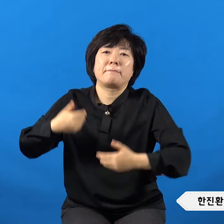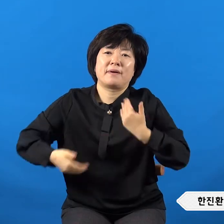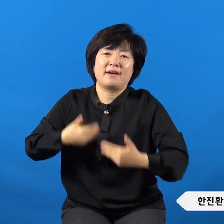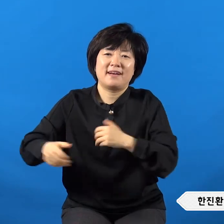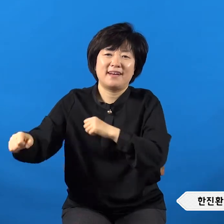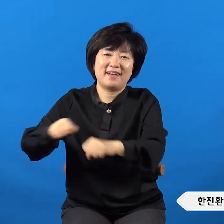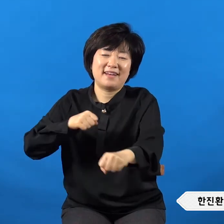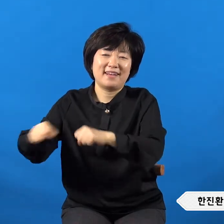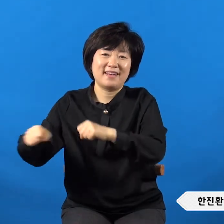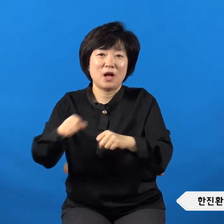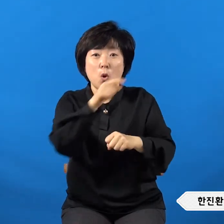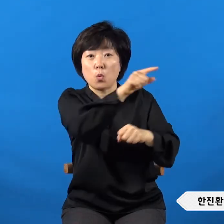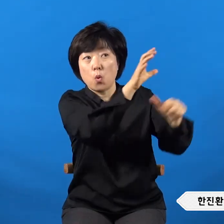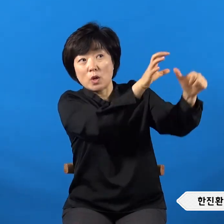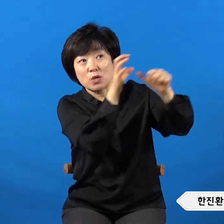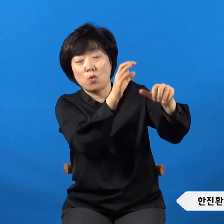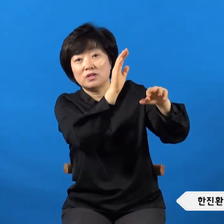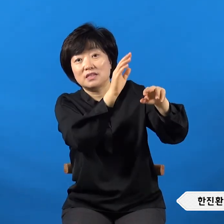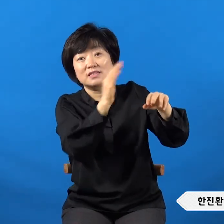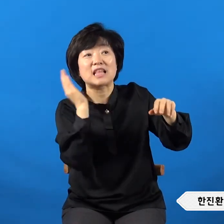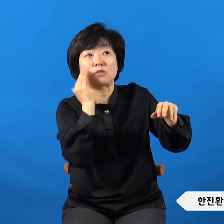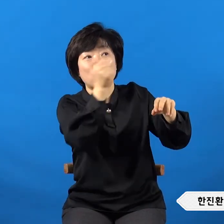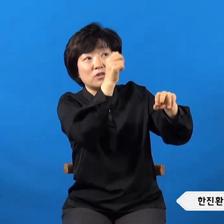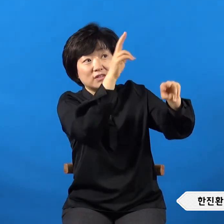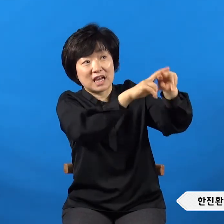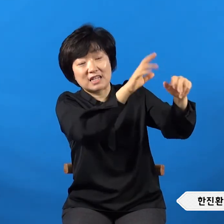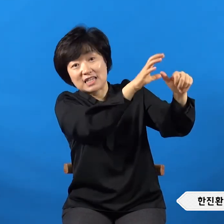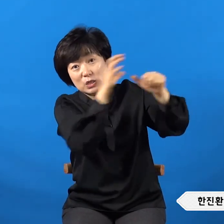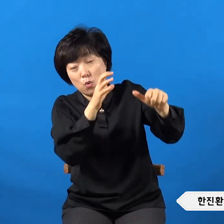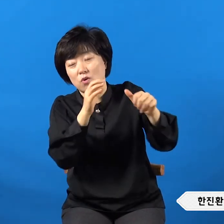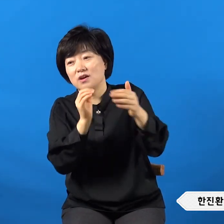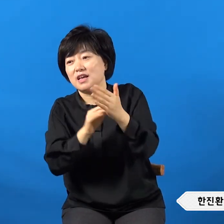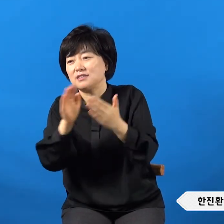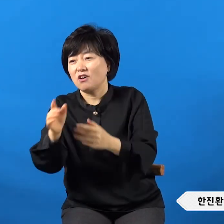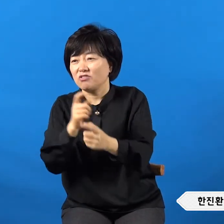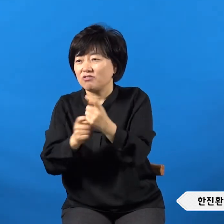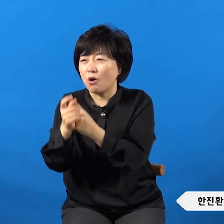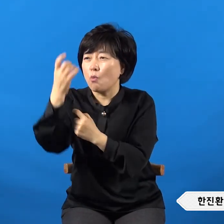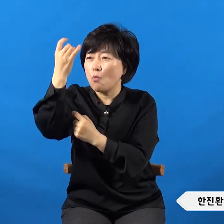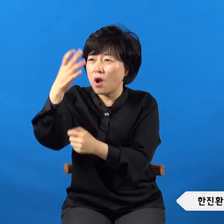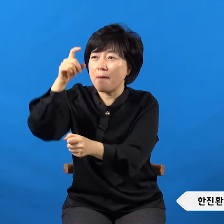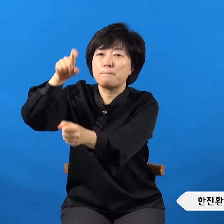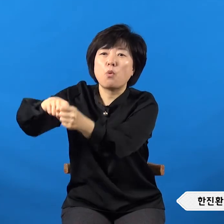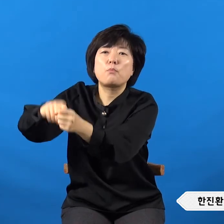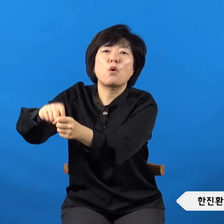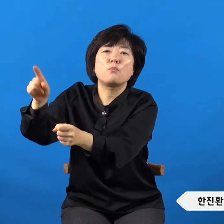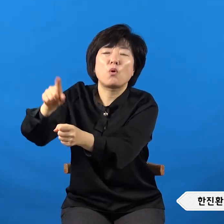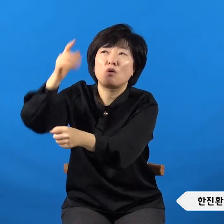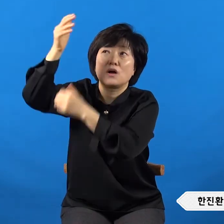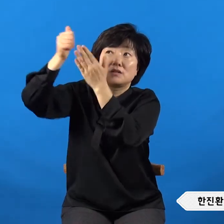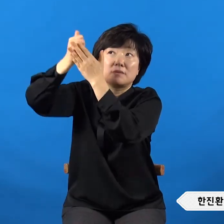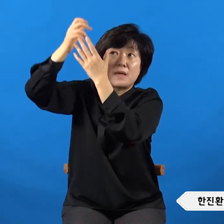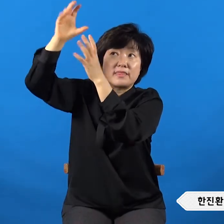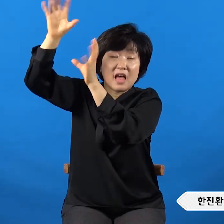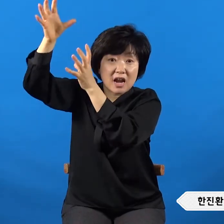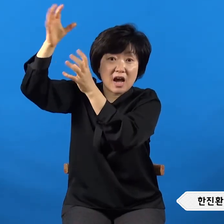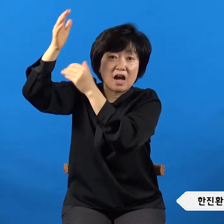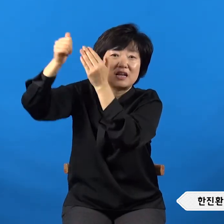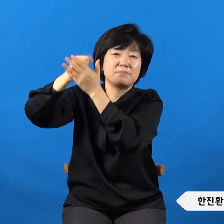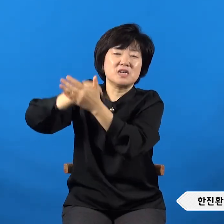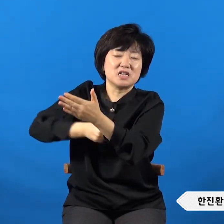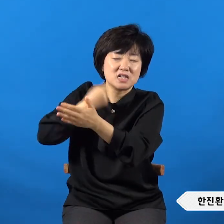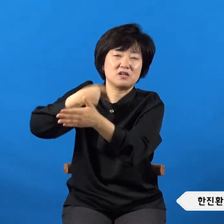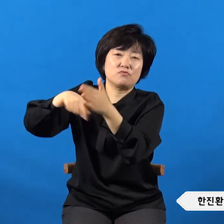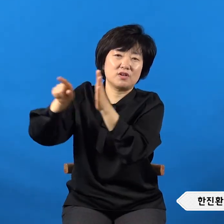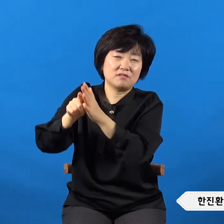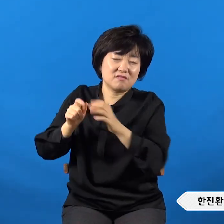네임을 가지고 그것을 이용을 해서 그 다음에 자기의 본래의 목표 하나님의 나라와 그 일을 위해서